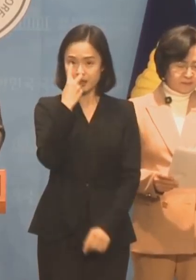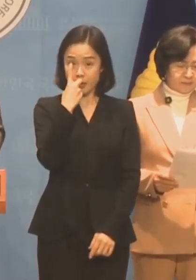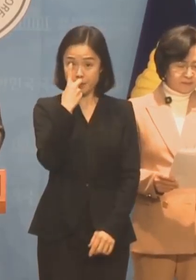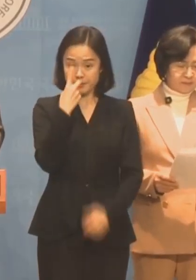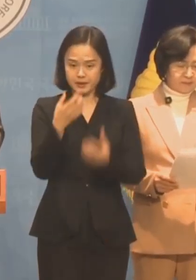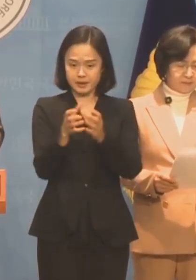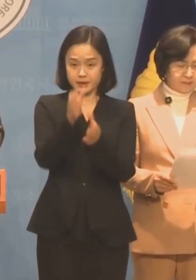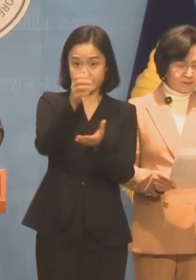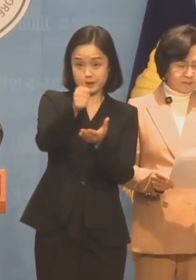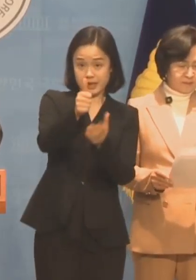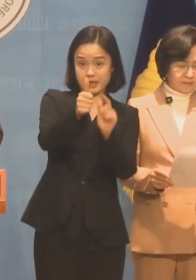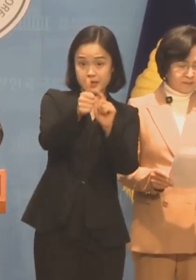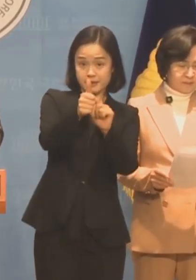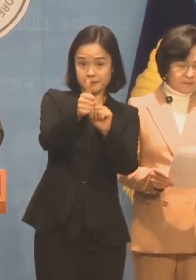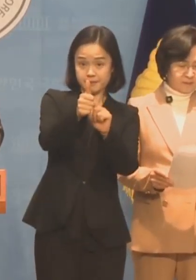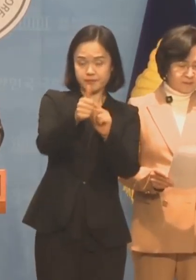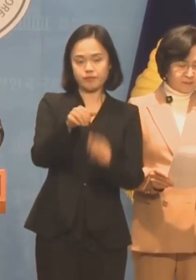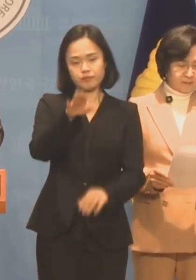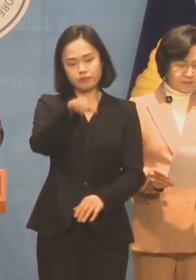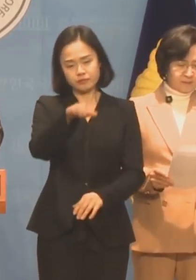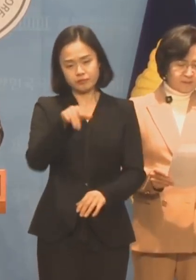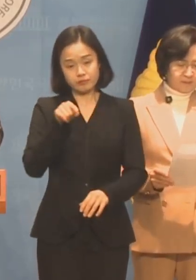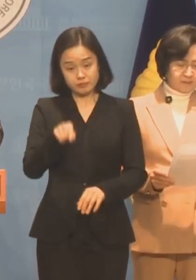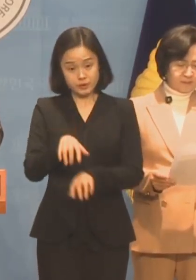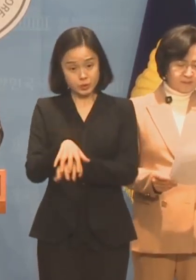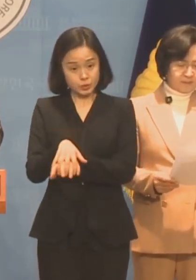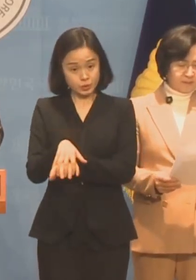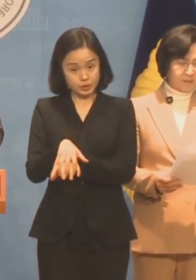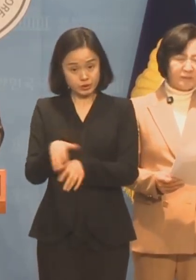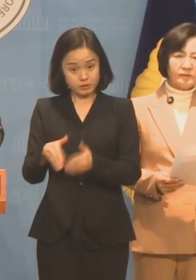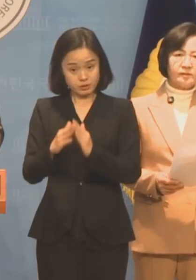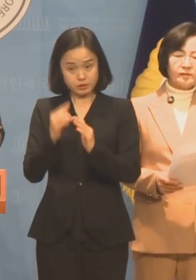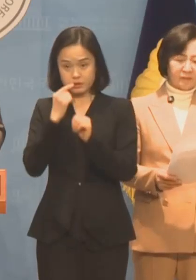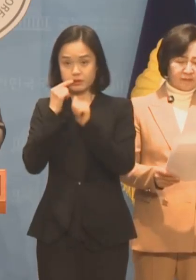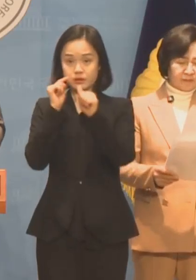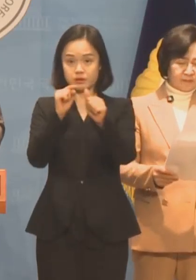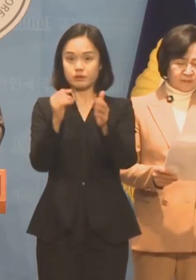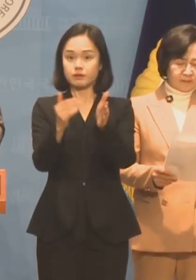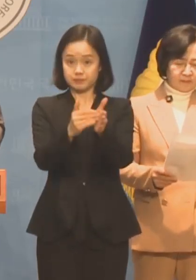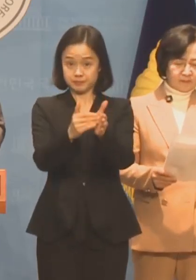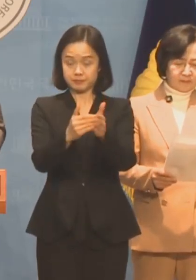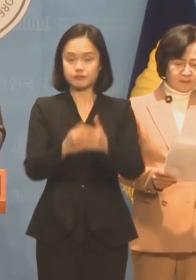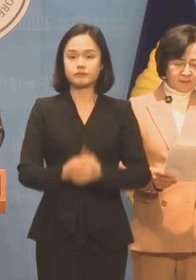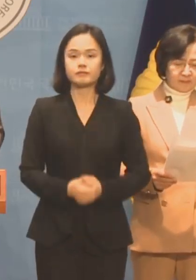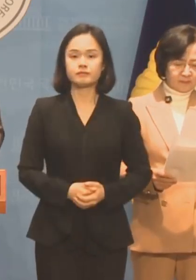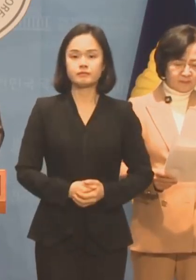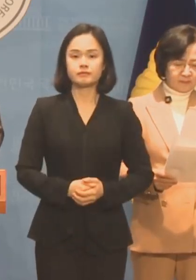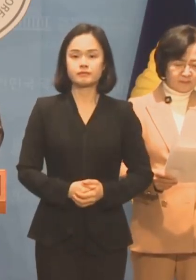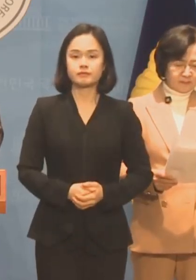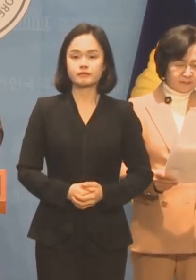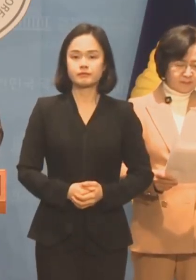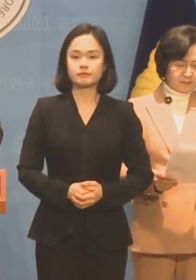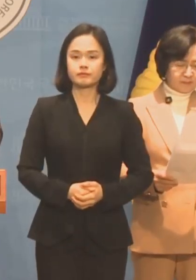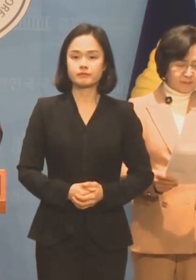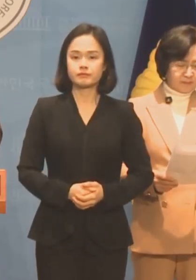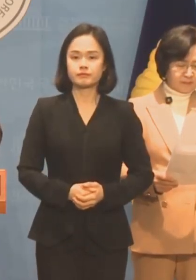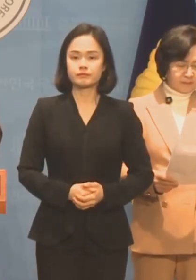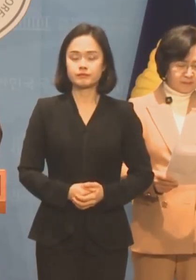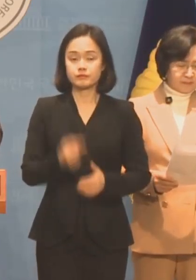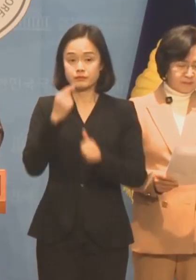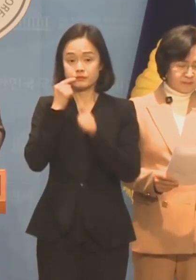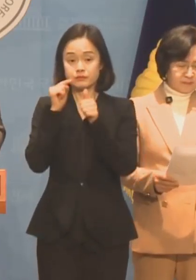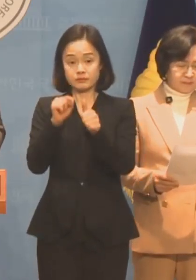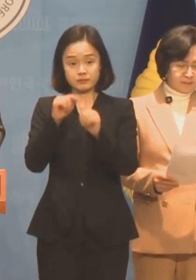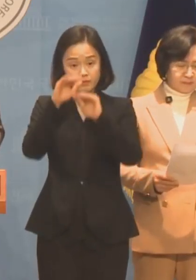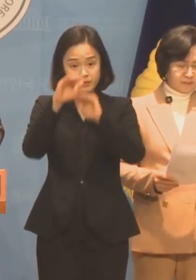수호신 TF라는 조직의 설치를 지시했습니다. 또한 이에 대해서는 철저하게